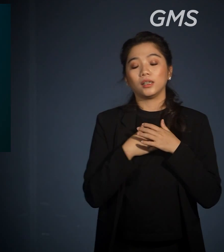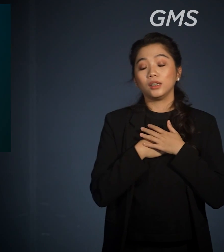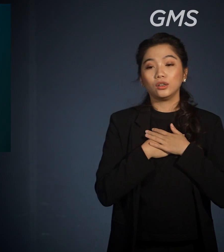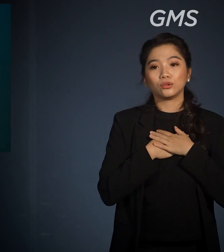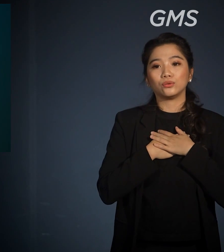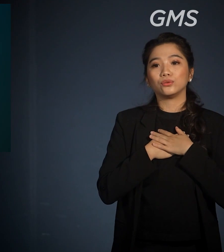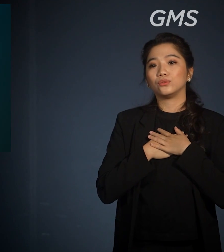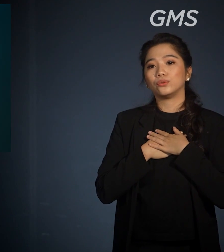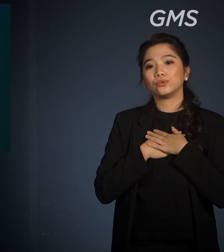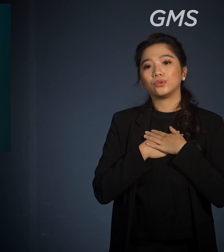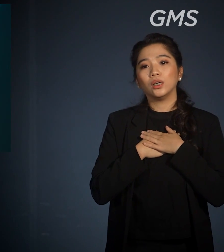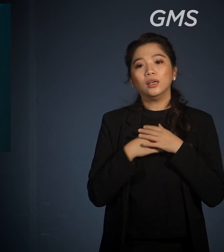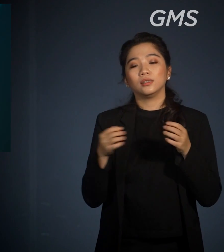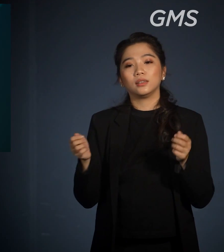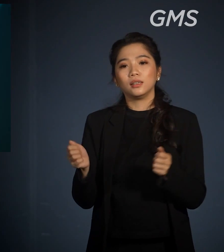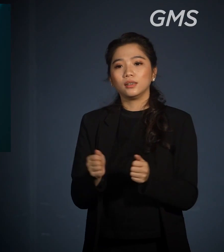hatiku